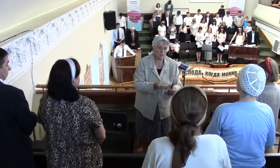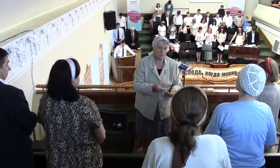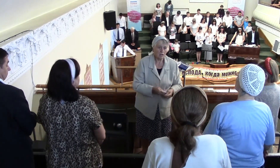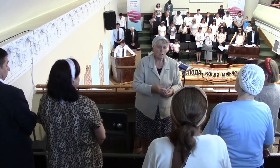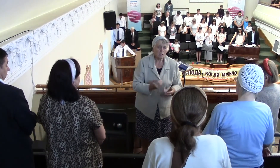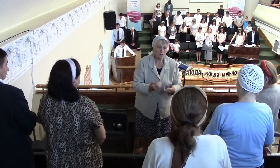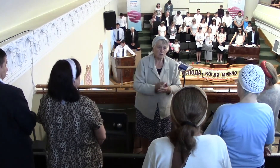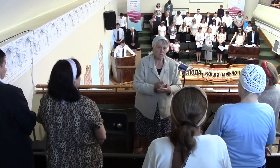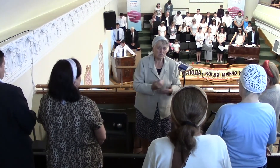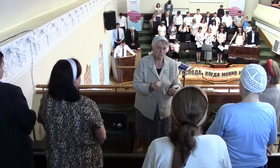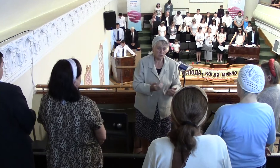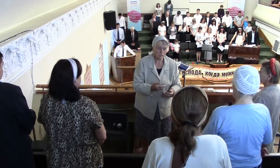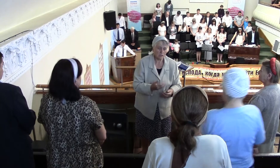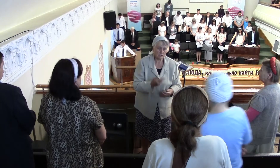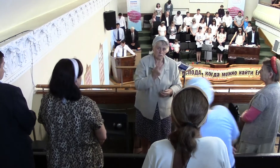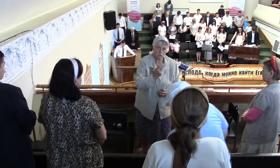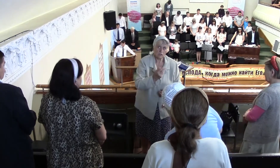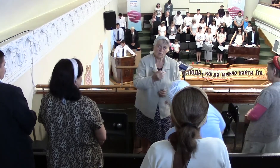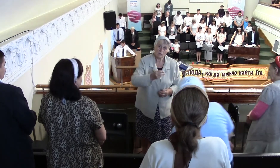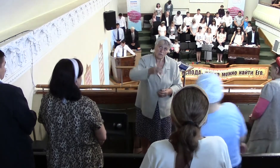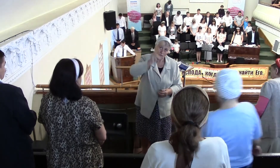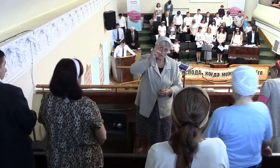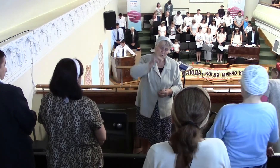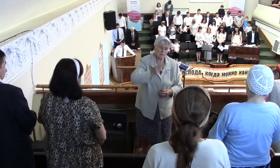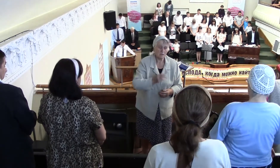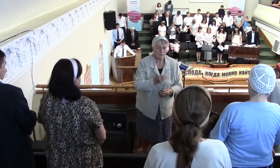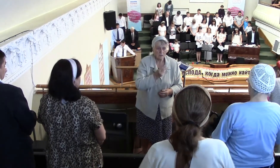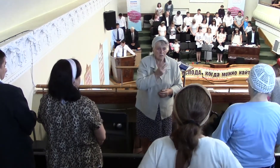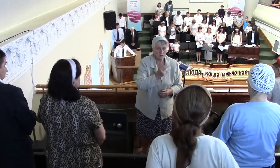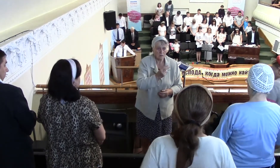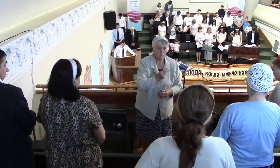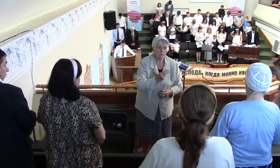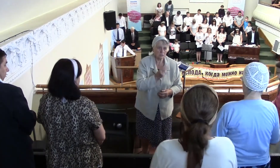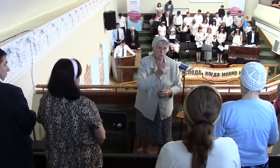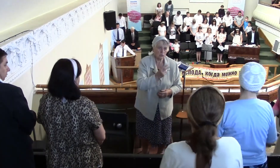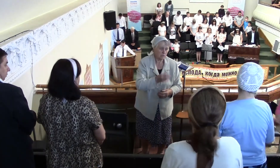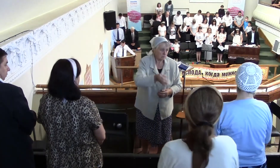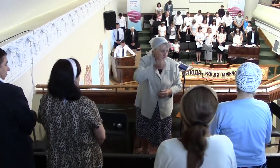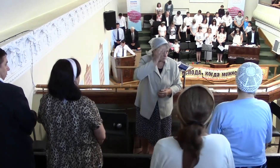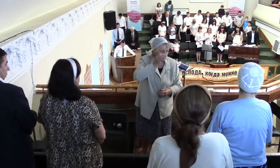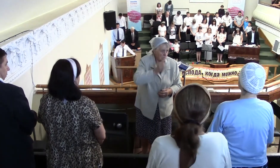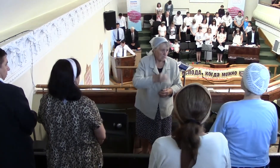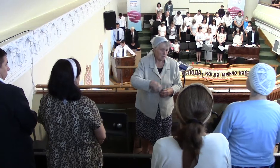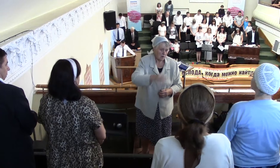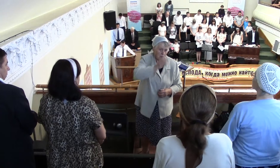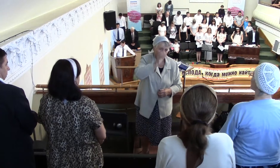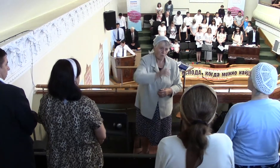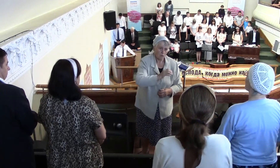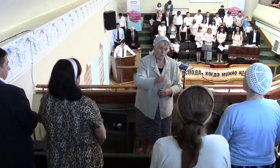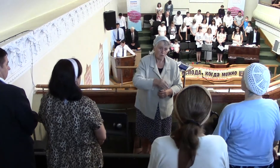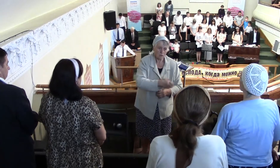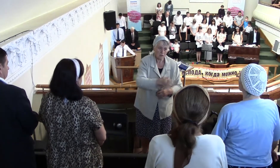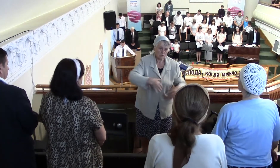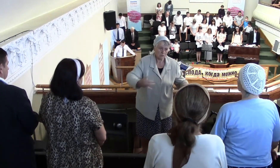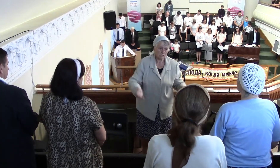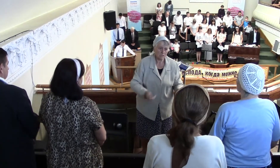сегодня поднимаем наши взоры, Господи, вверх. Мы вновь поднимаем наши взоры на Голгофу, где за нас умирал наш Спаситель. Мы